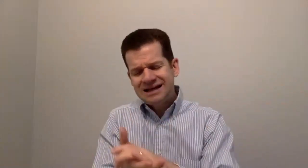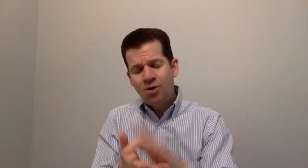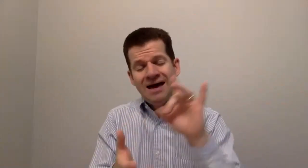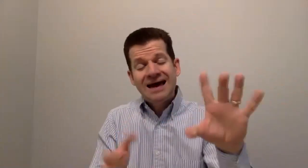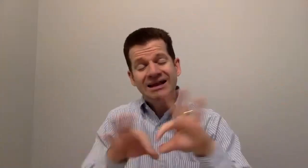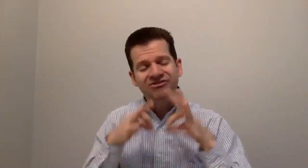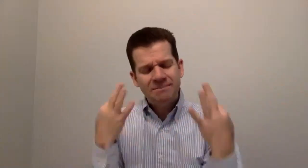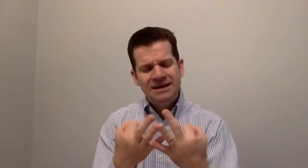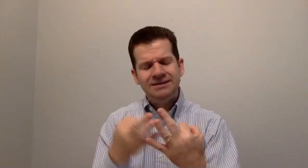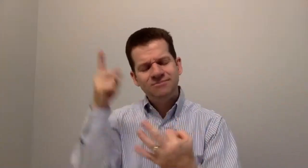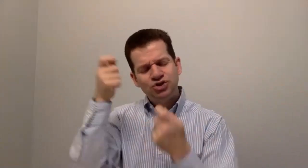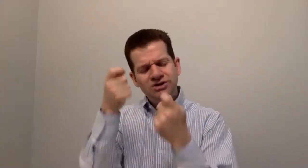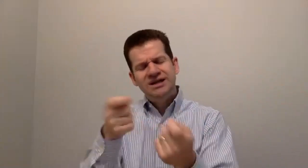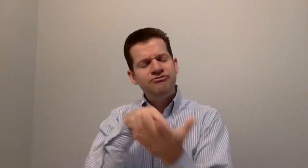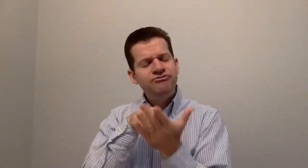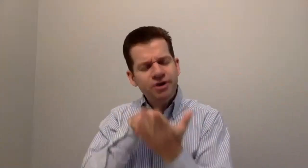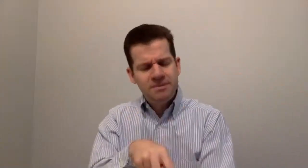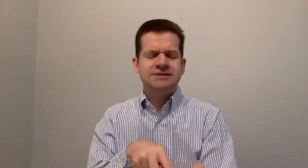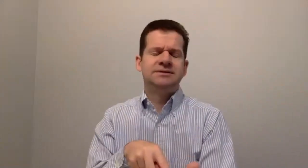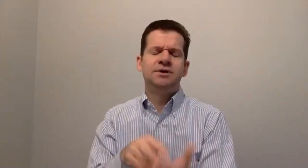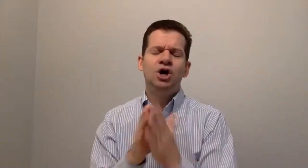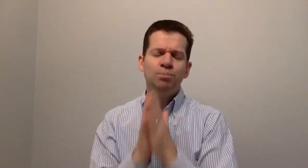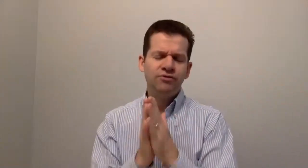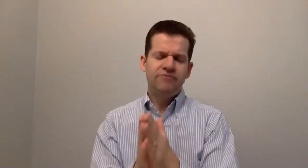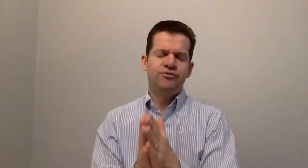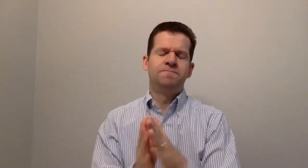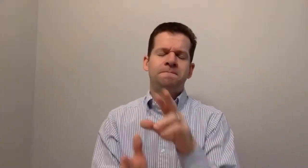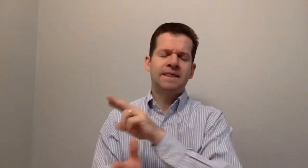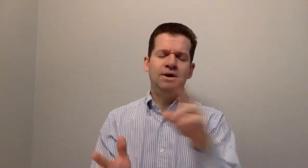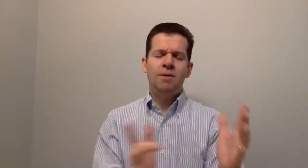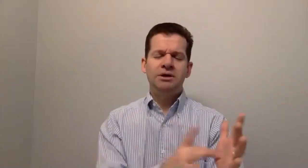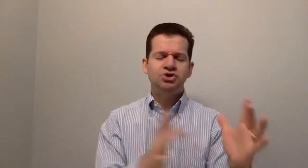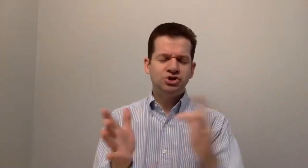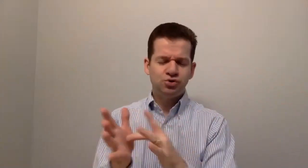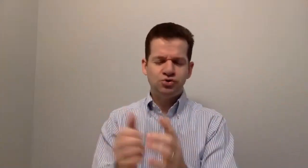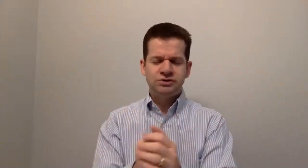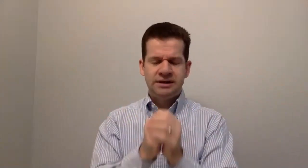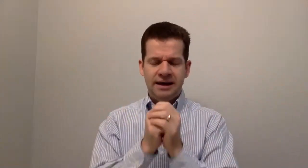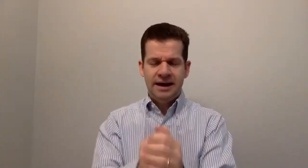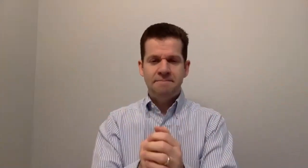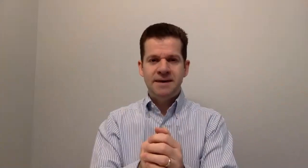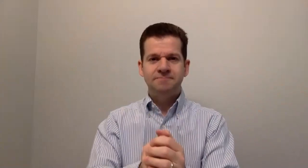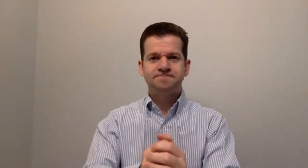casal, cada família, que o Senhor dê firmeza, por favor, em nome de Jesus. Amém.